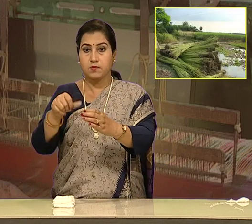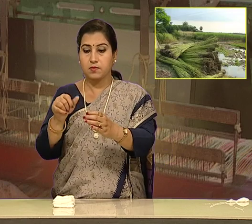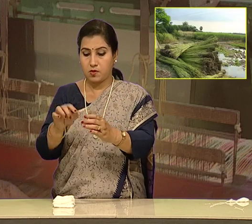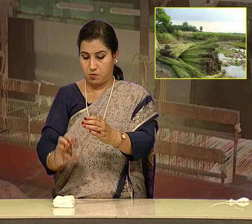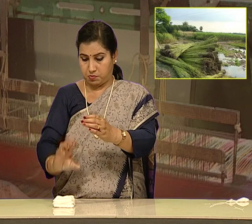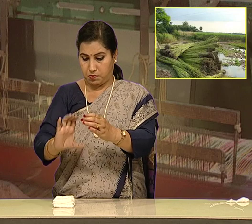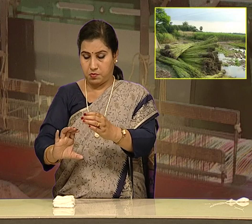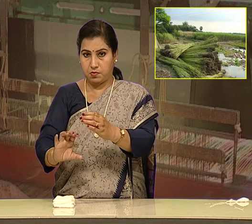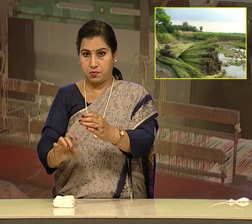पानी में डुबाकर